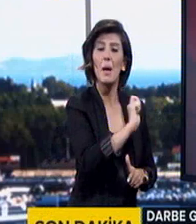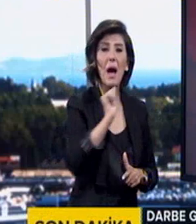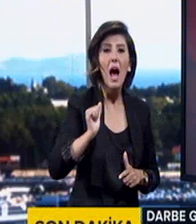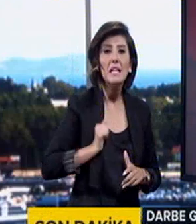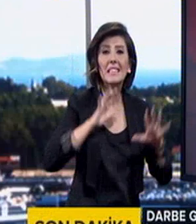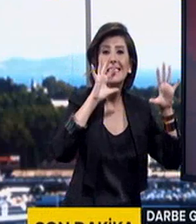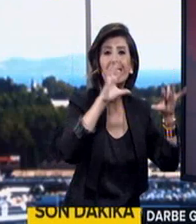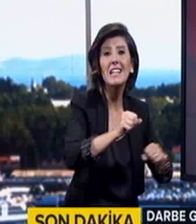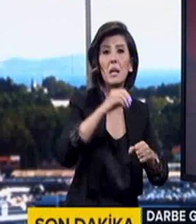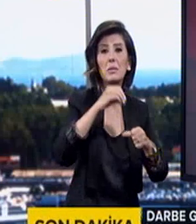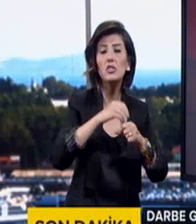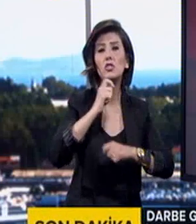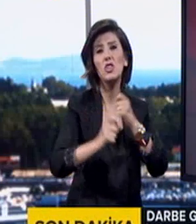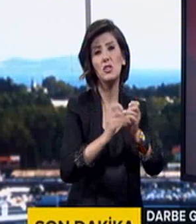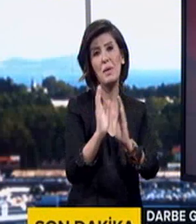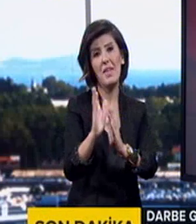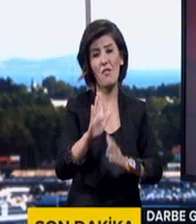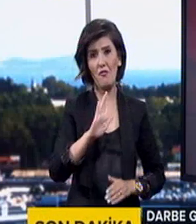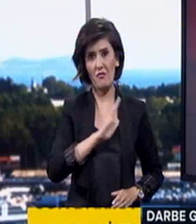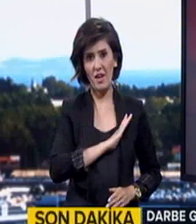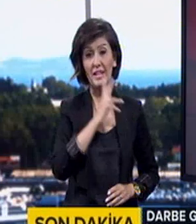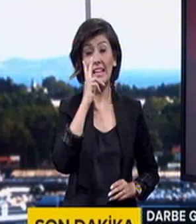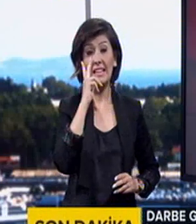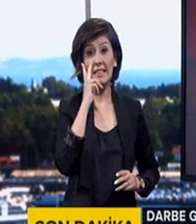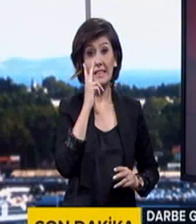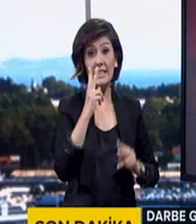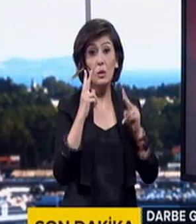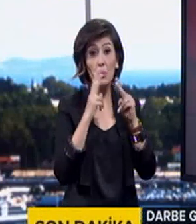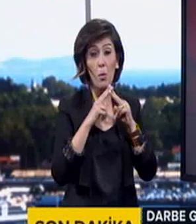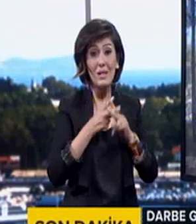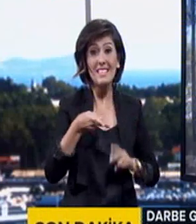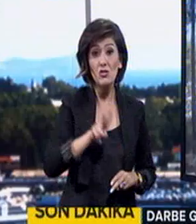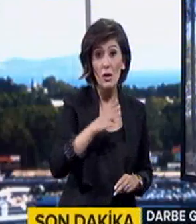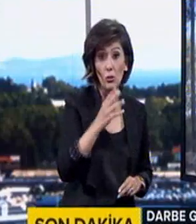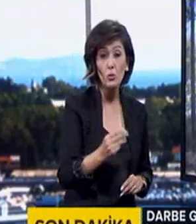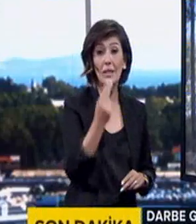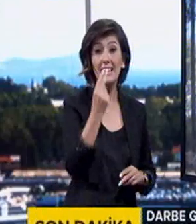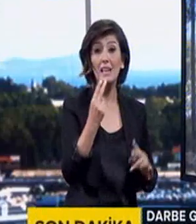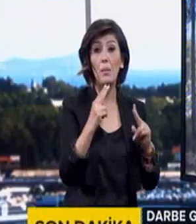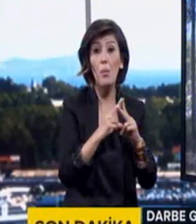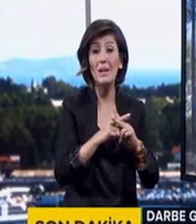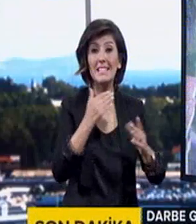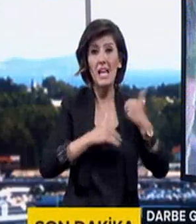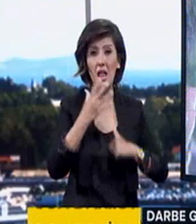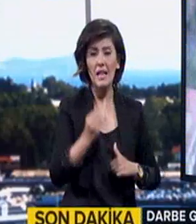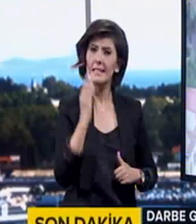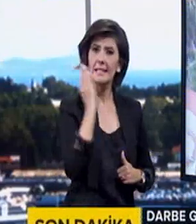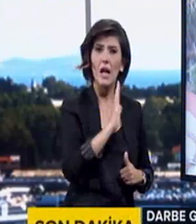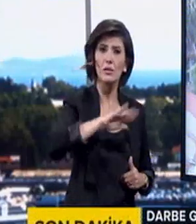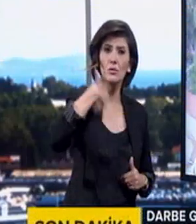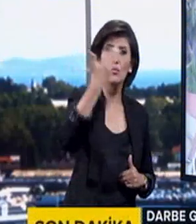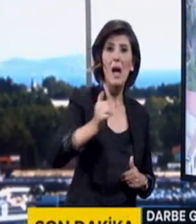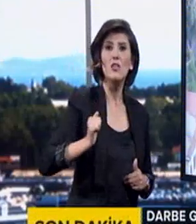düzenleyen askerlerin yakalanması için çalışmalar devam ediyor. İki polisin şehit olduğu, 7 polisin yaralandığı